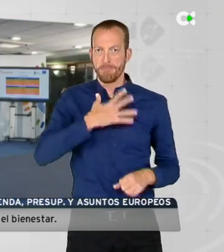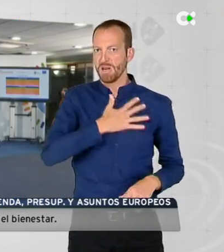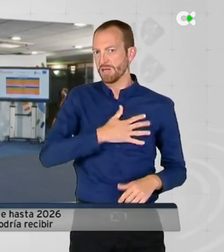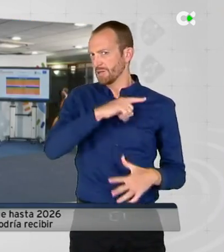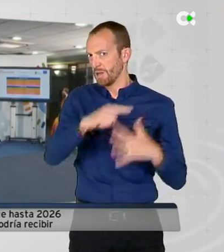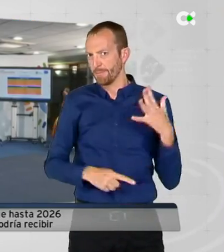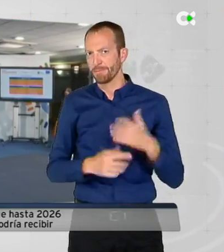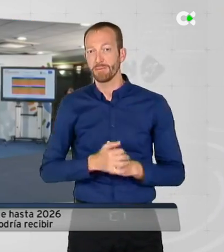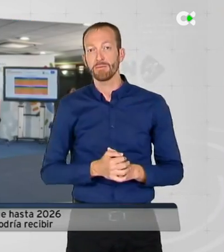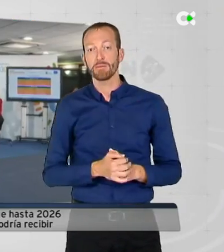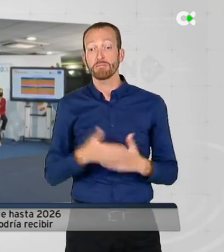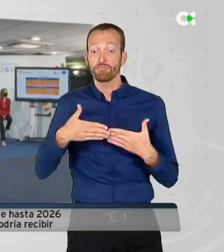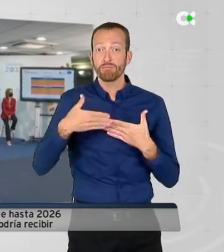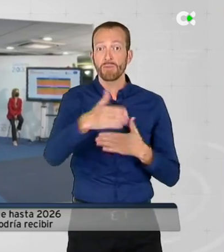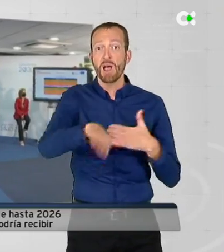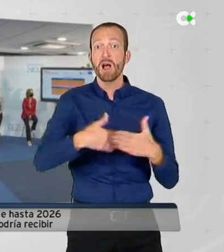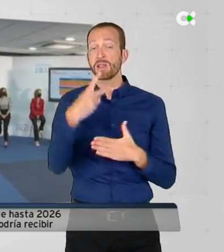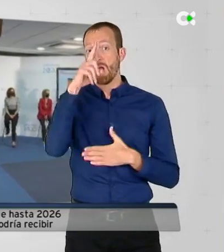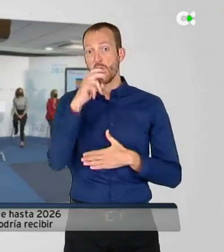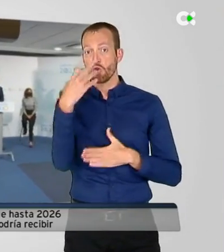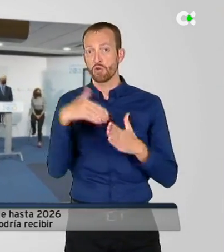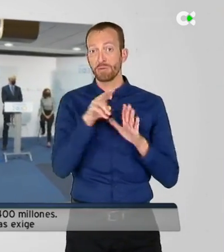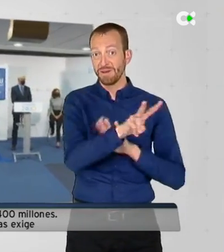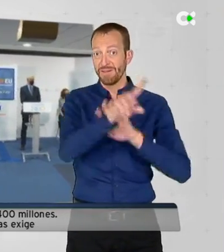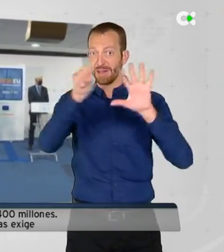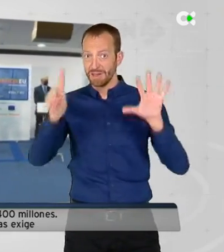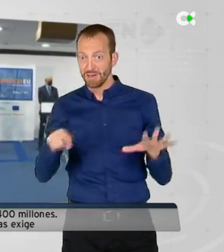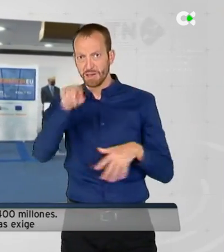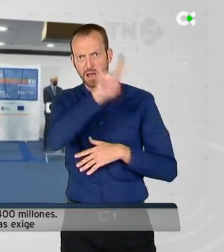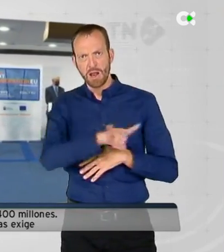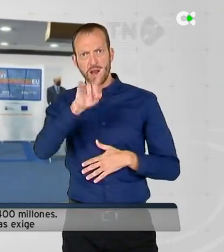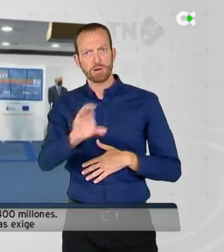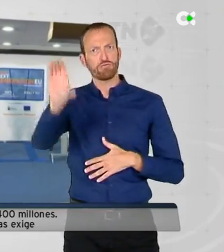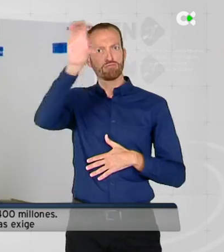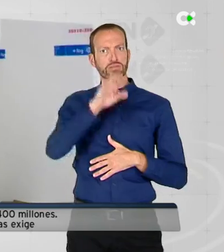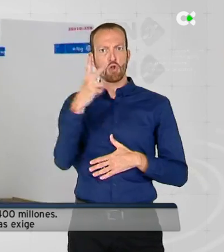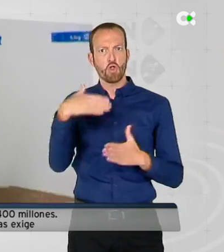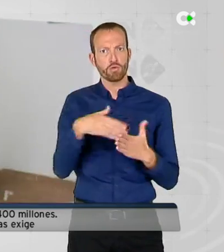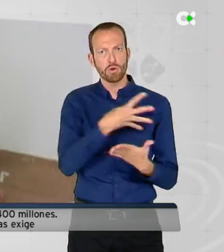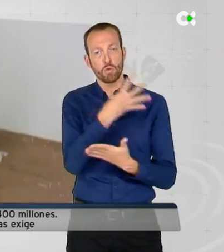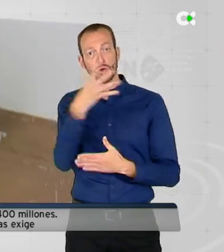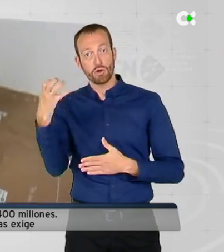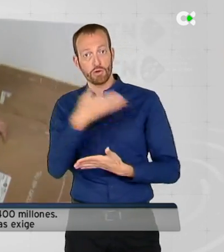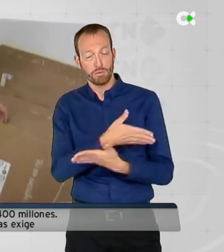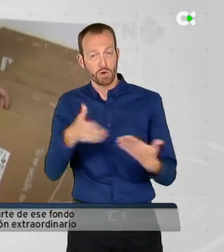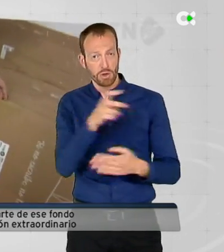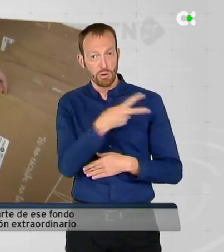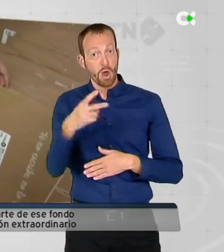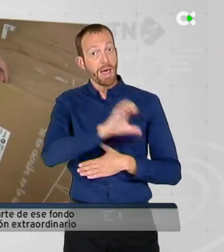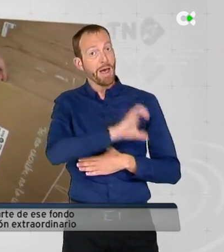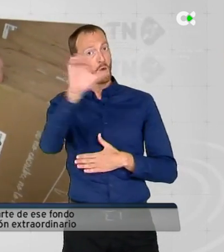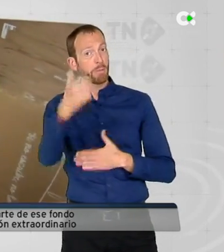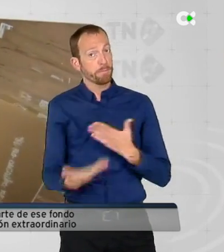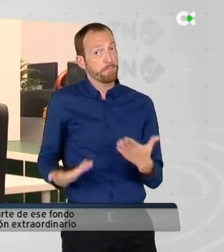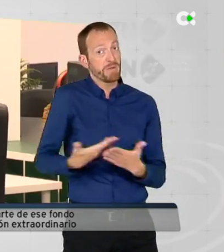Se estima que hasta 2026 Canarias podría recibir cerca de 2.400 millones. Bruselas exige que la